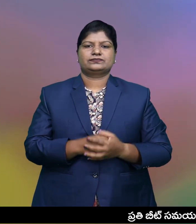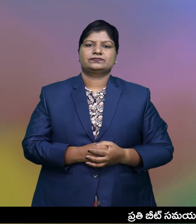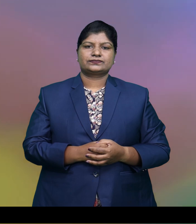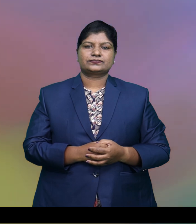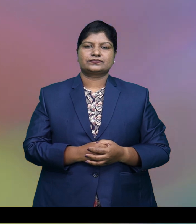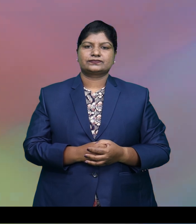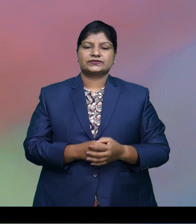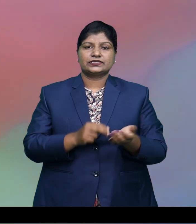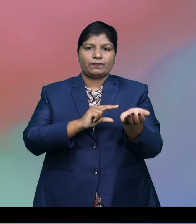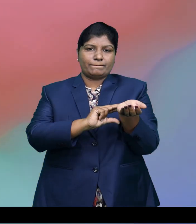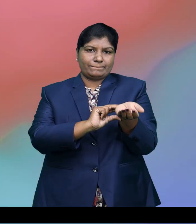పల్స్